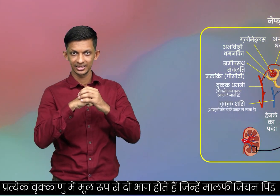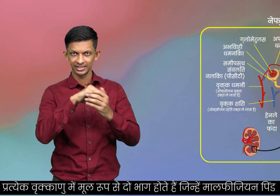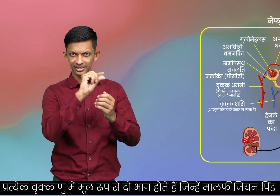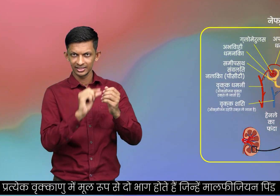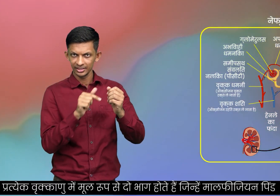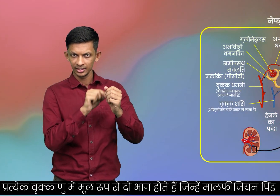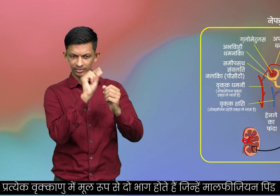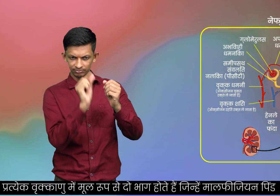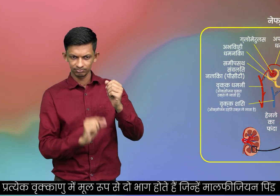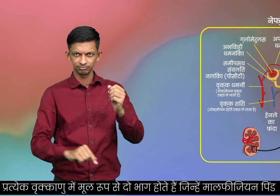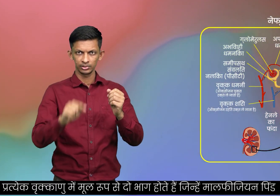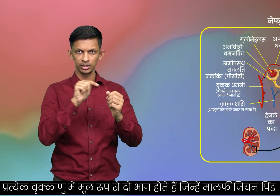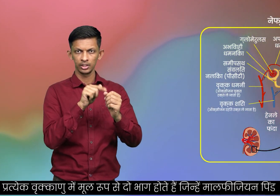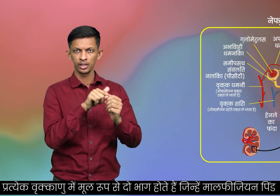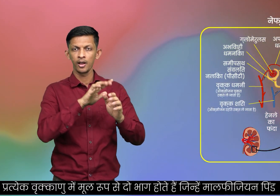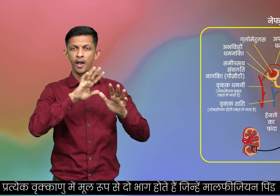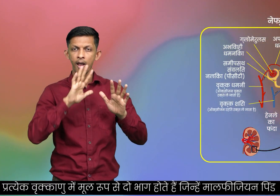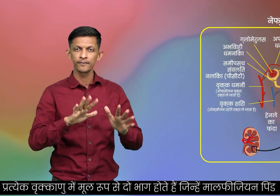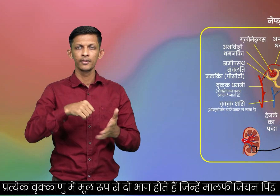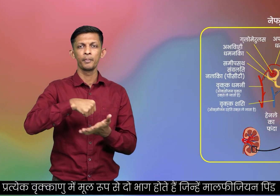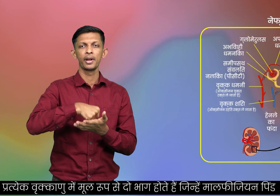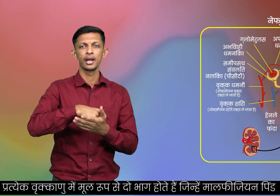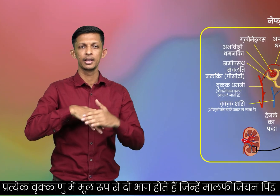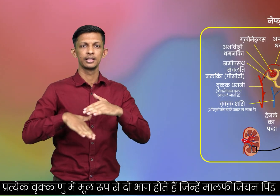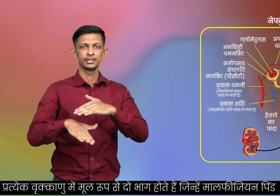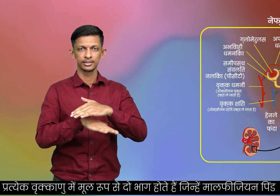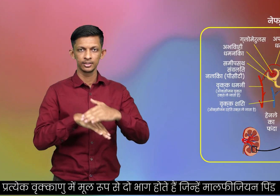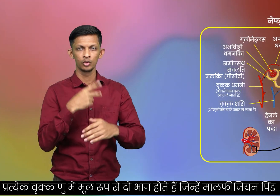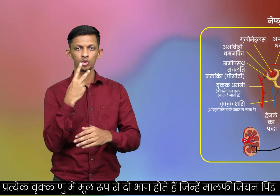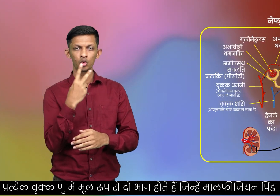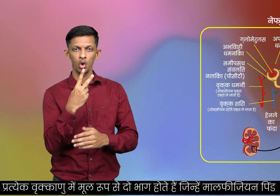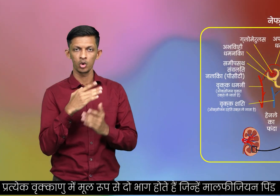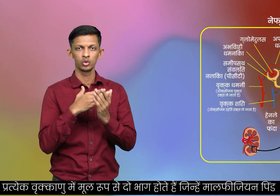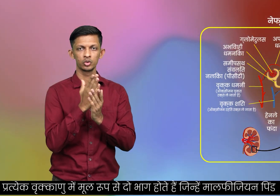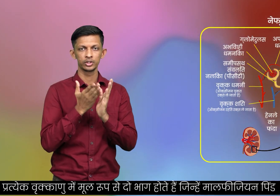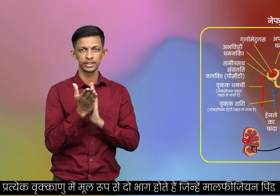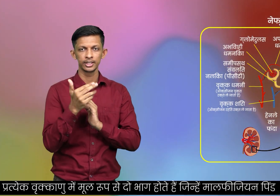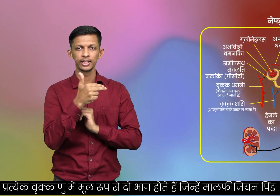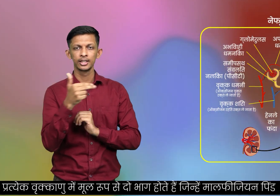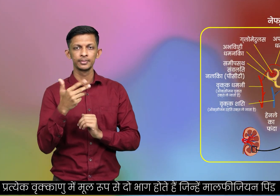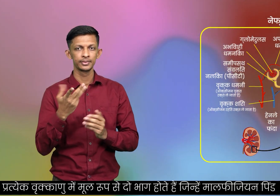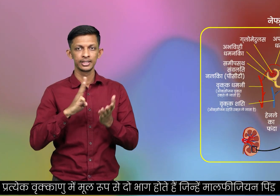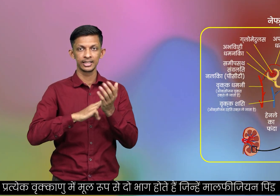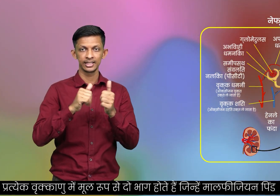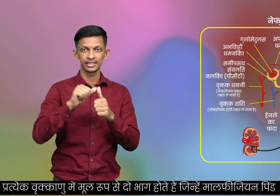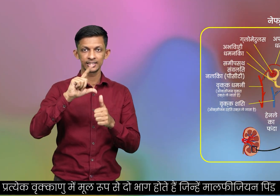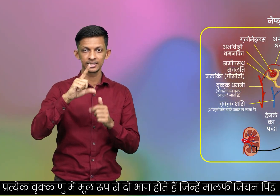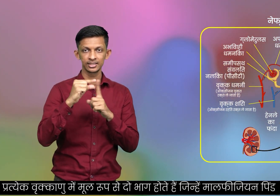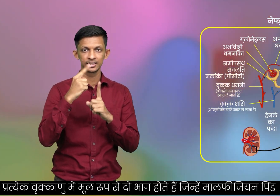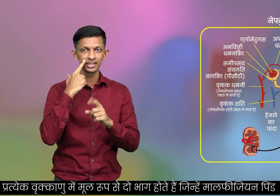प्रत्येक वक्काणु में मूल रूप से दो भाग होते हैं, जिन्हें मालफिजियन पिंड और गुर्दा नाली